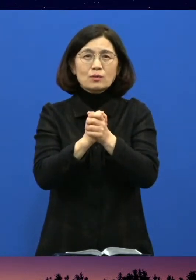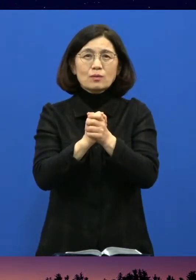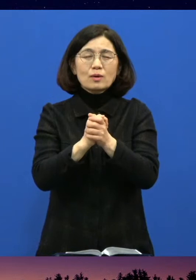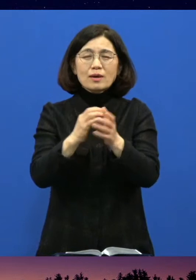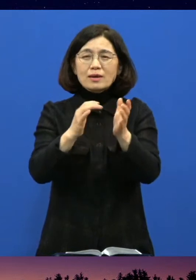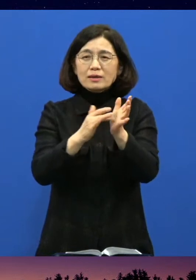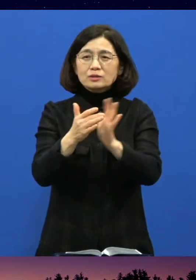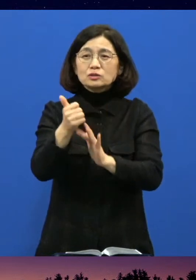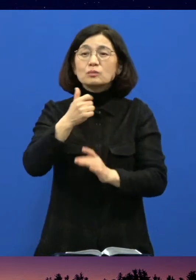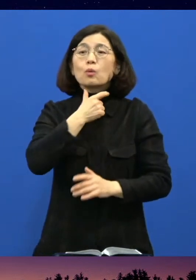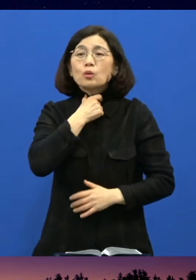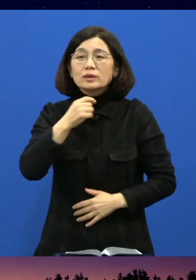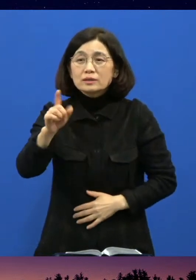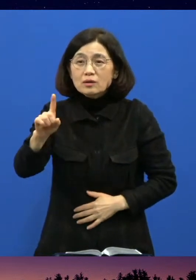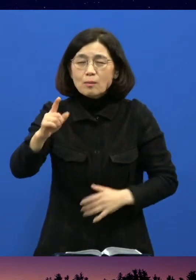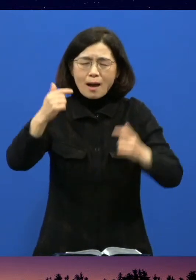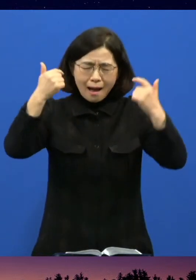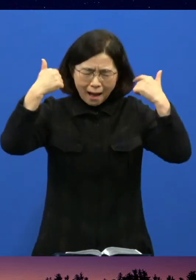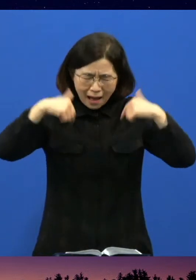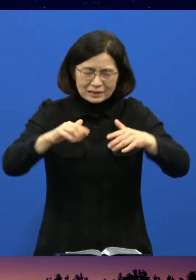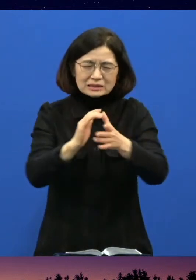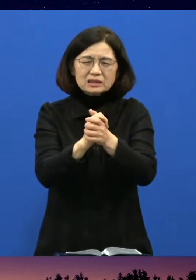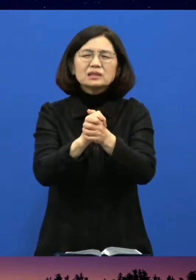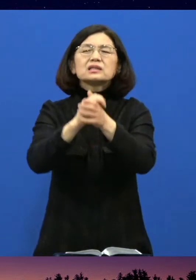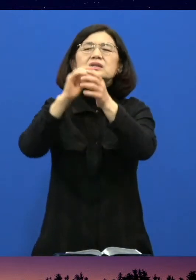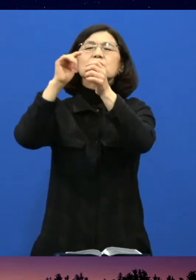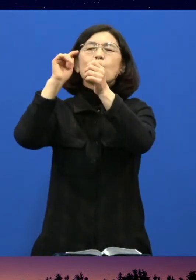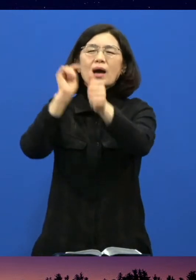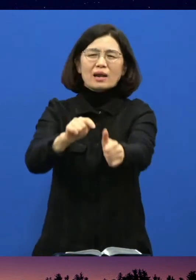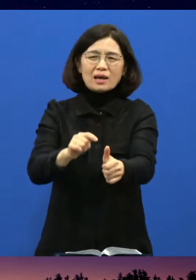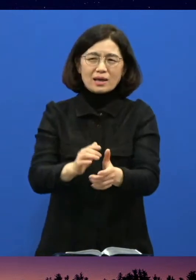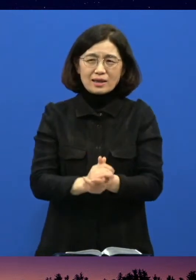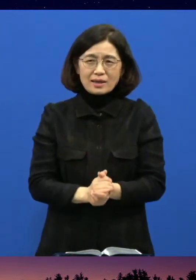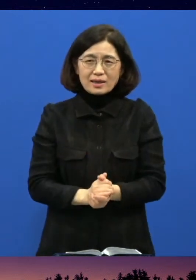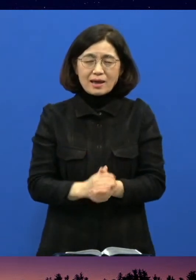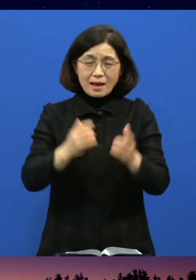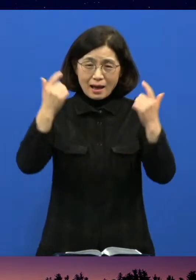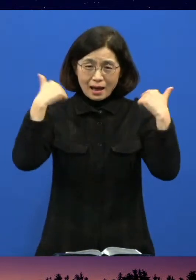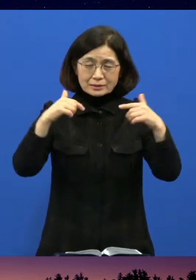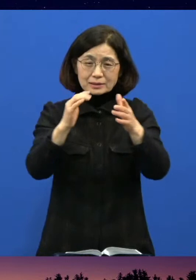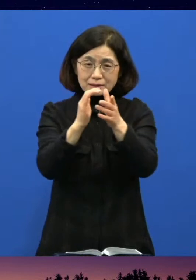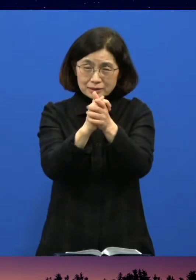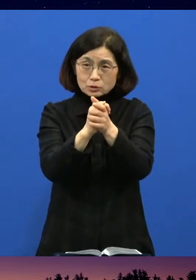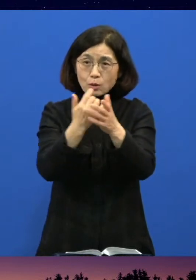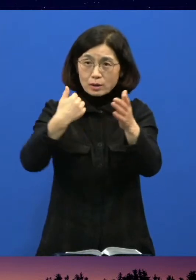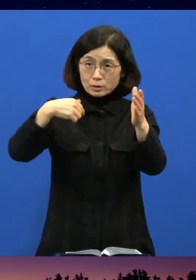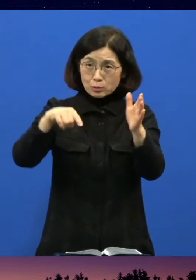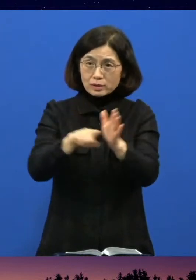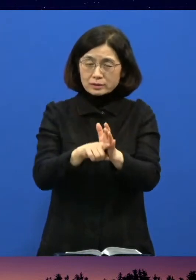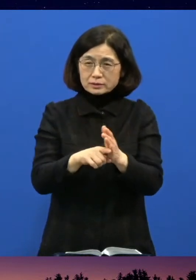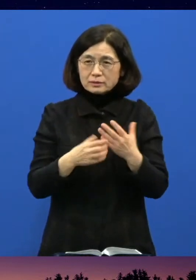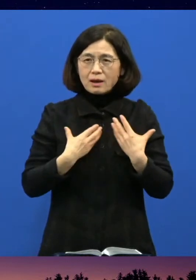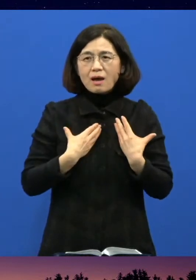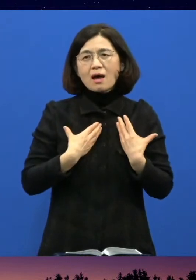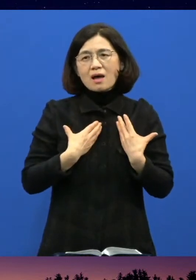뭐냐면 항상 기도예요. 항상 기도. 항상 기도하려고 하면 어때요? 낙심을 이겨야 돼요.